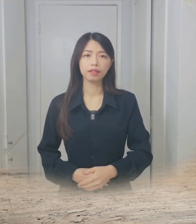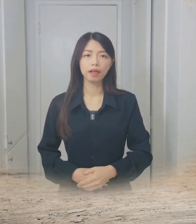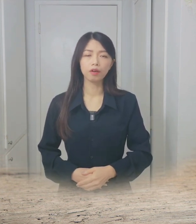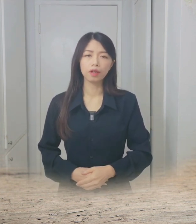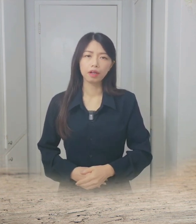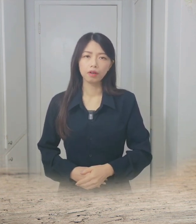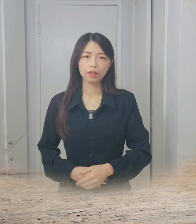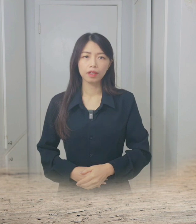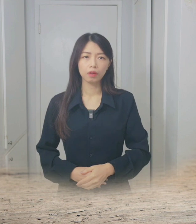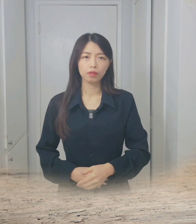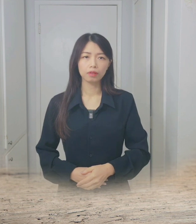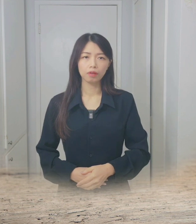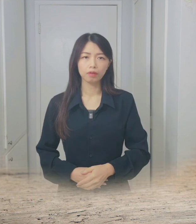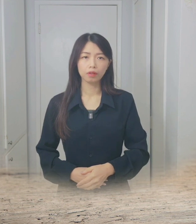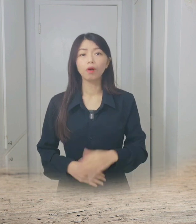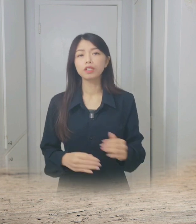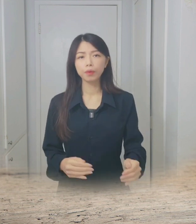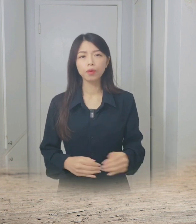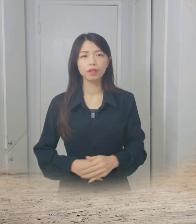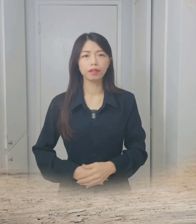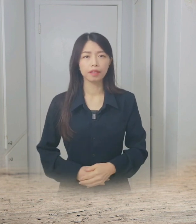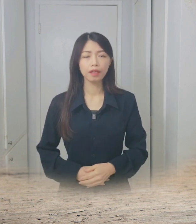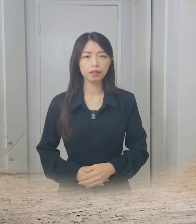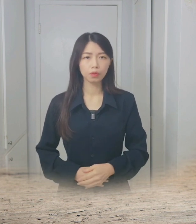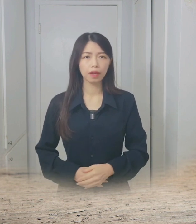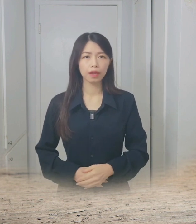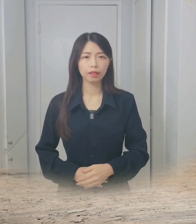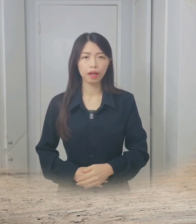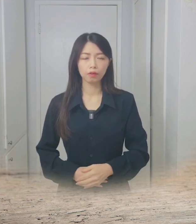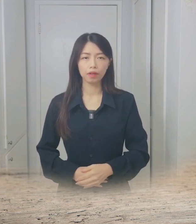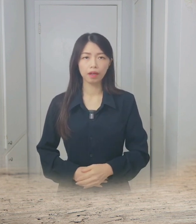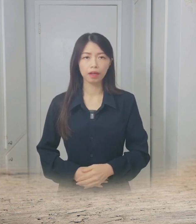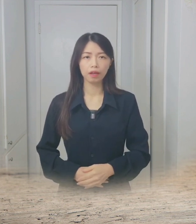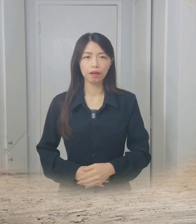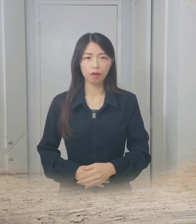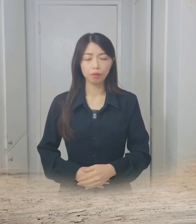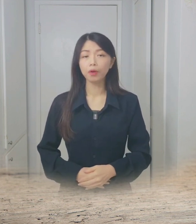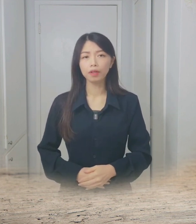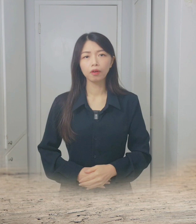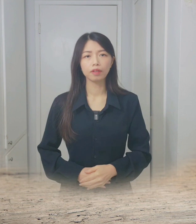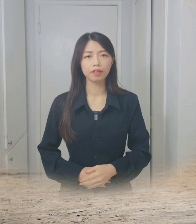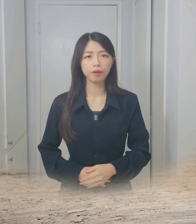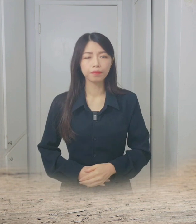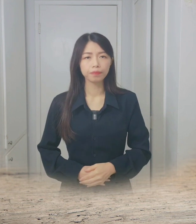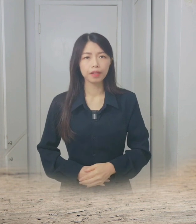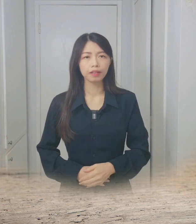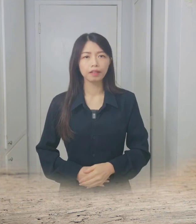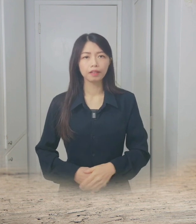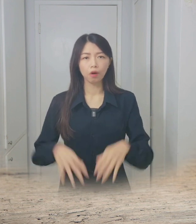형태가 있는데요. 일단 저는 여러 가지 표현을 찬양 속에 다 그렇게 표현을 했거든요.